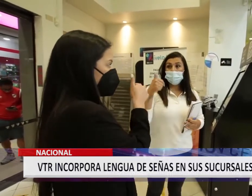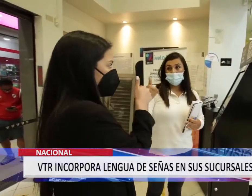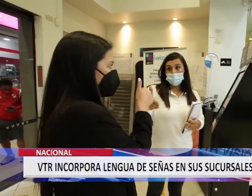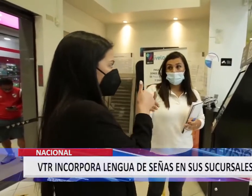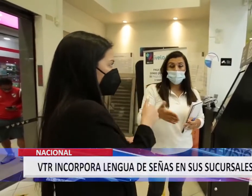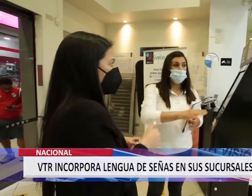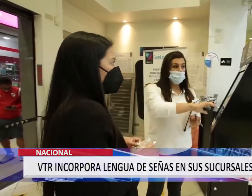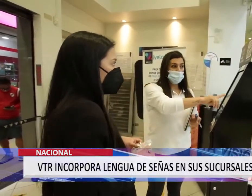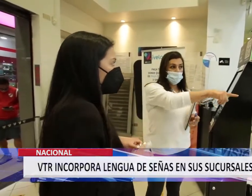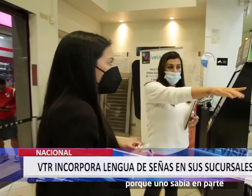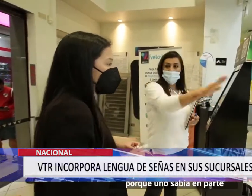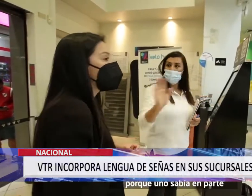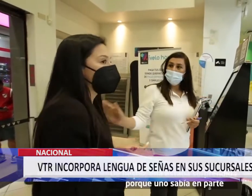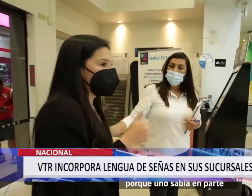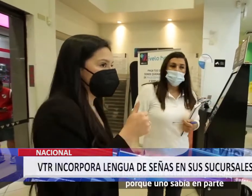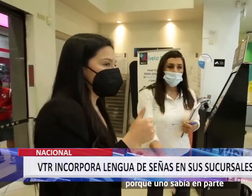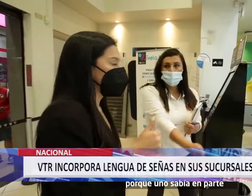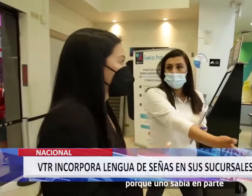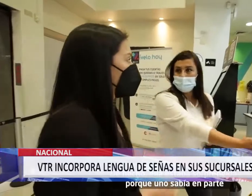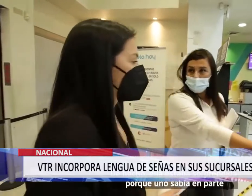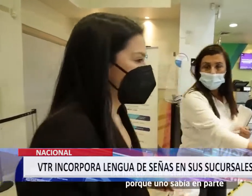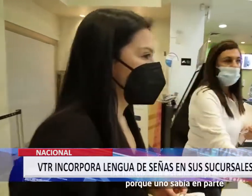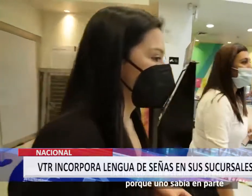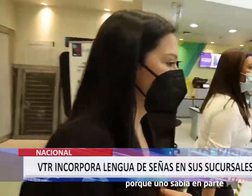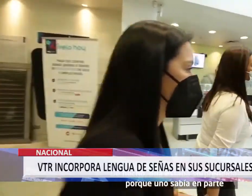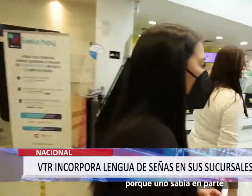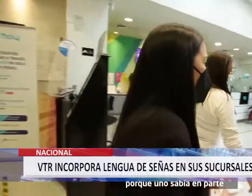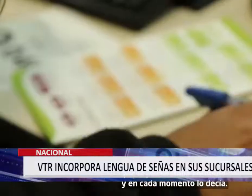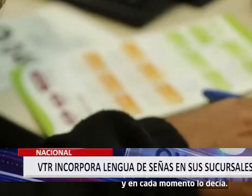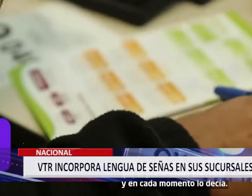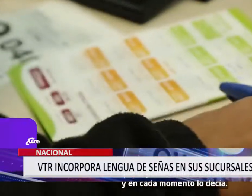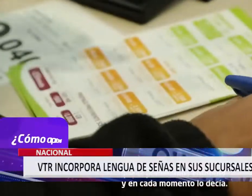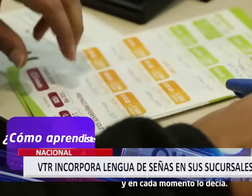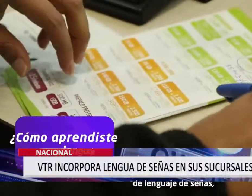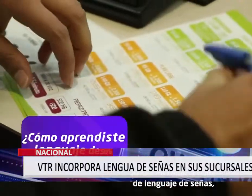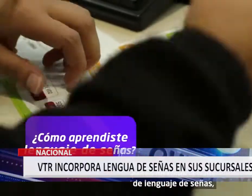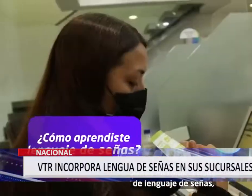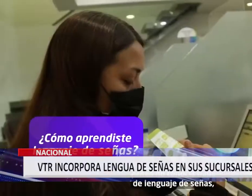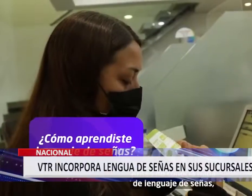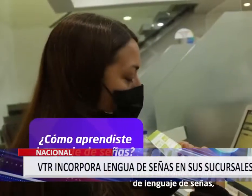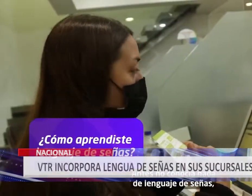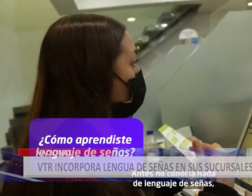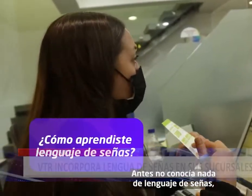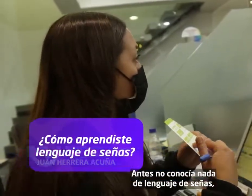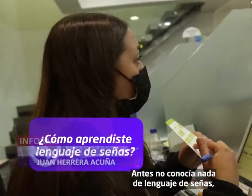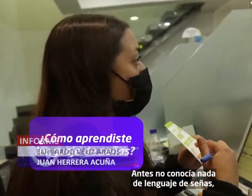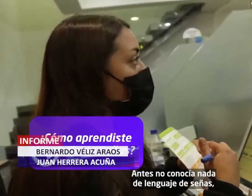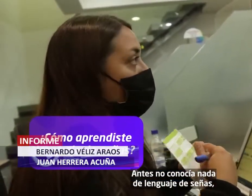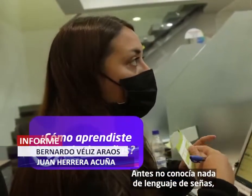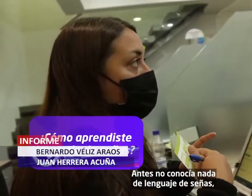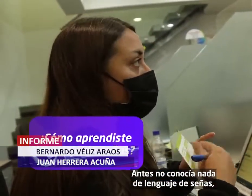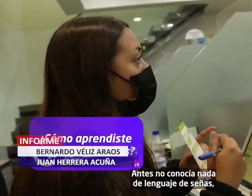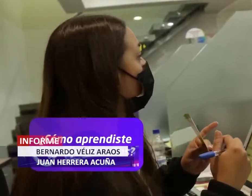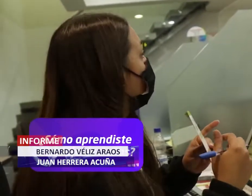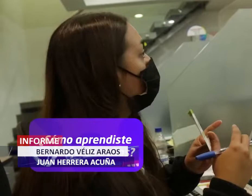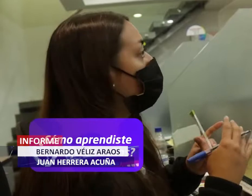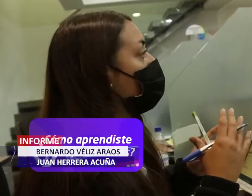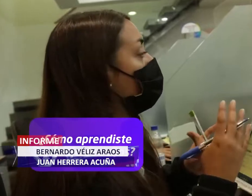propósito de profundizar los conocimientos ya logrados en lenguaje de señas y así entregar más posibilidades de atención presencial en sucursales a